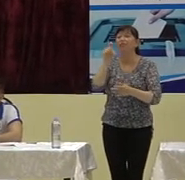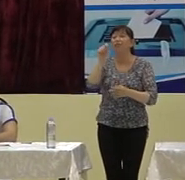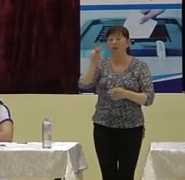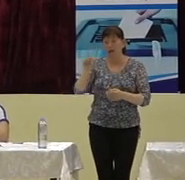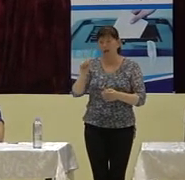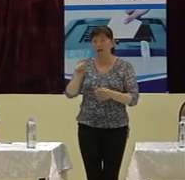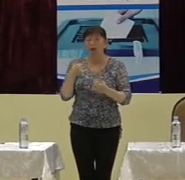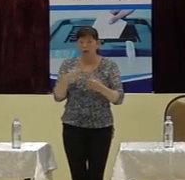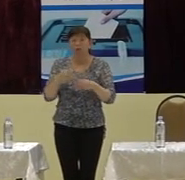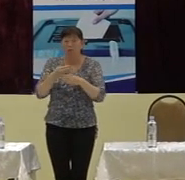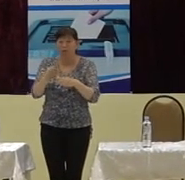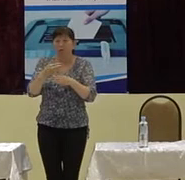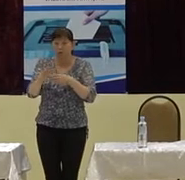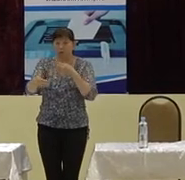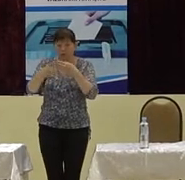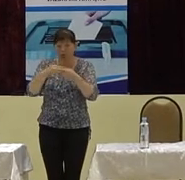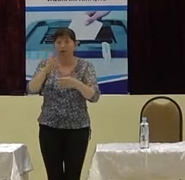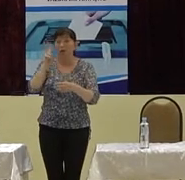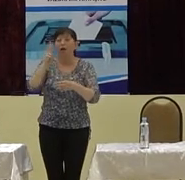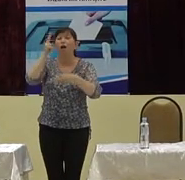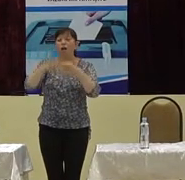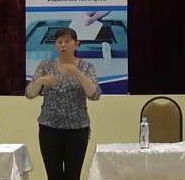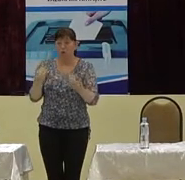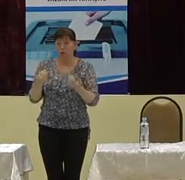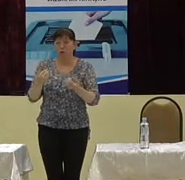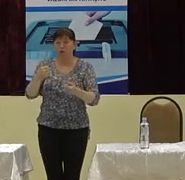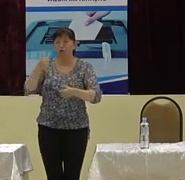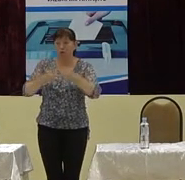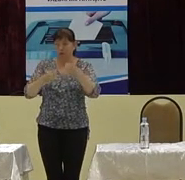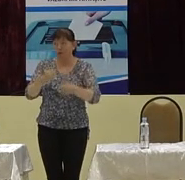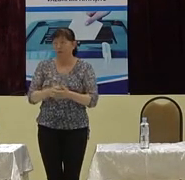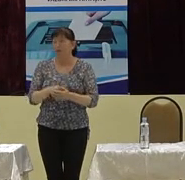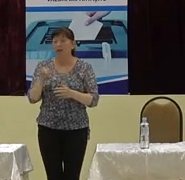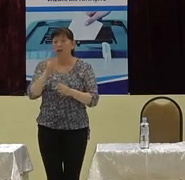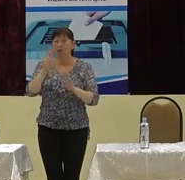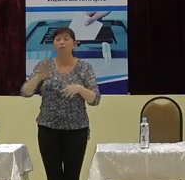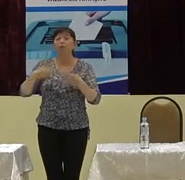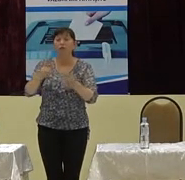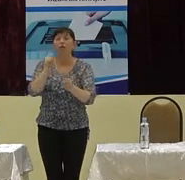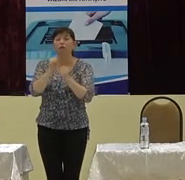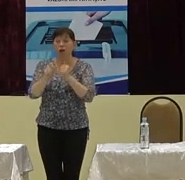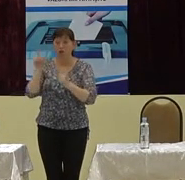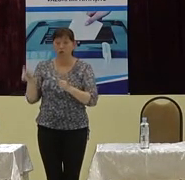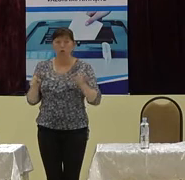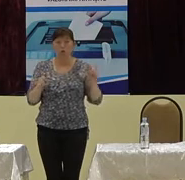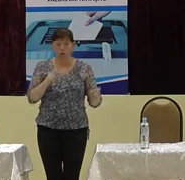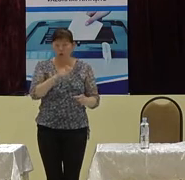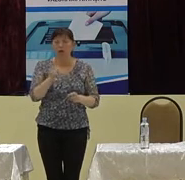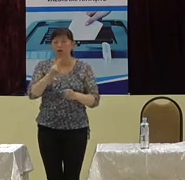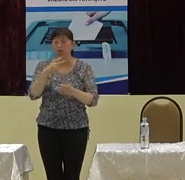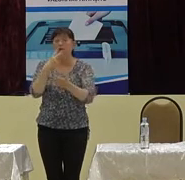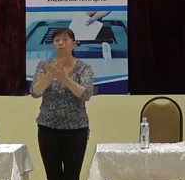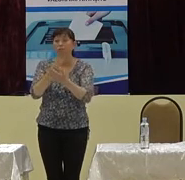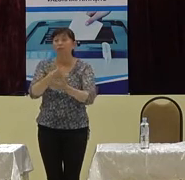și ușor, ușor am ajuns spre finalul acestor dezbateri, când vom oferi cuvânt fiecărui participant să își